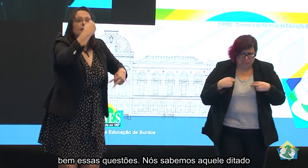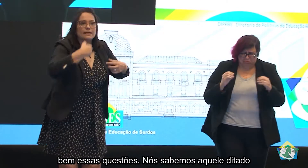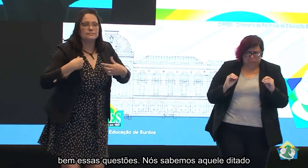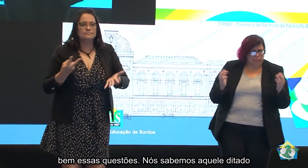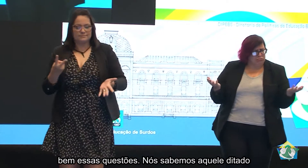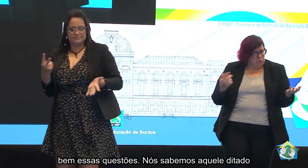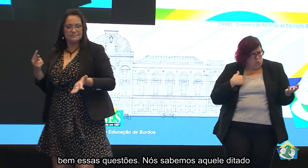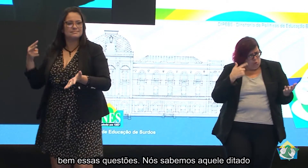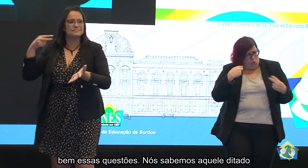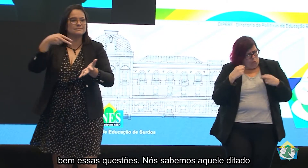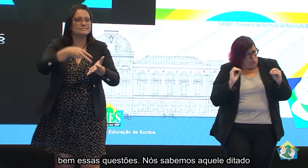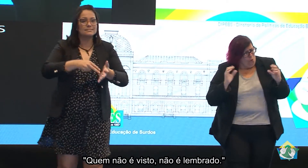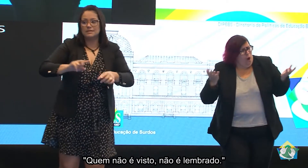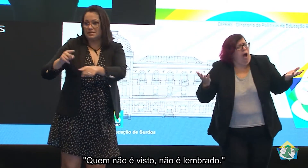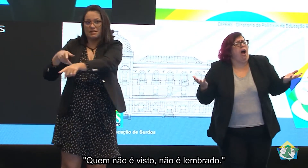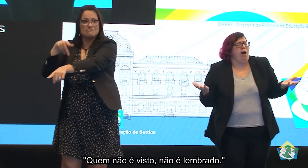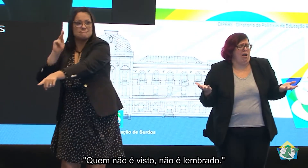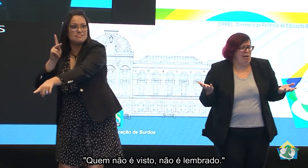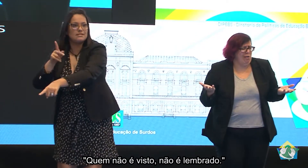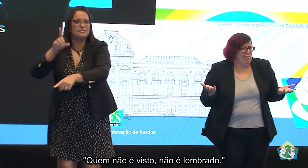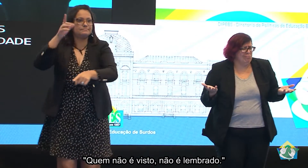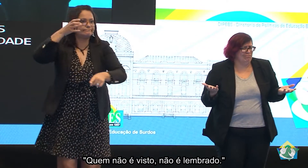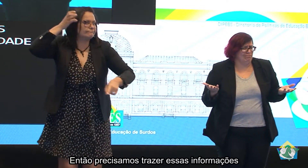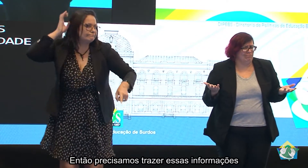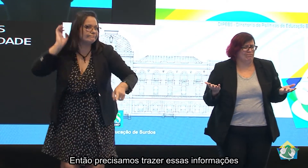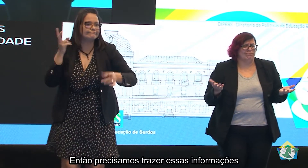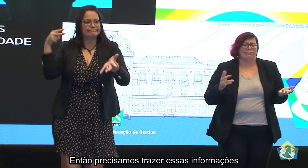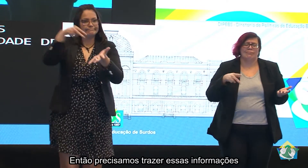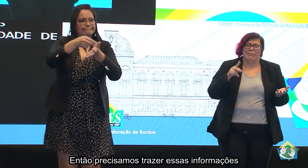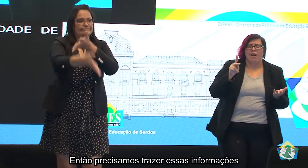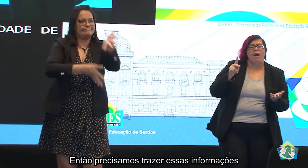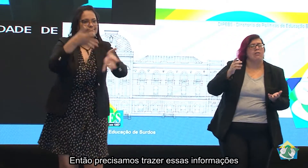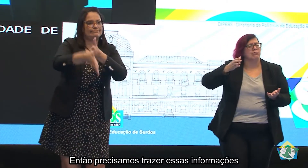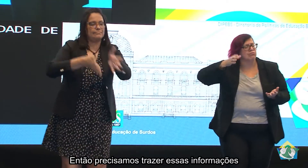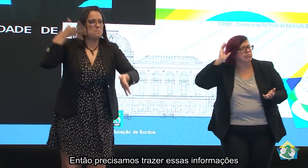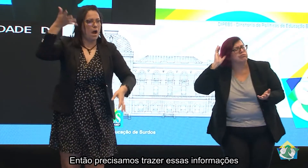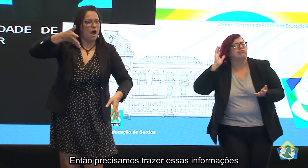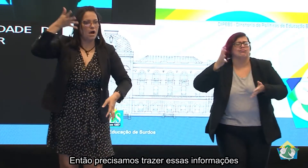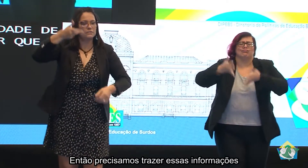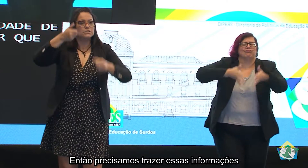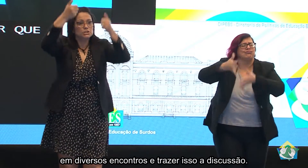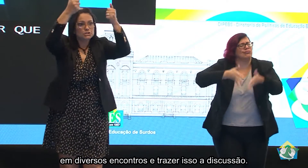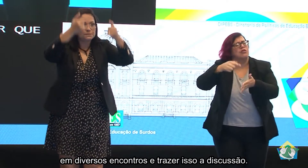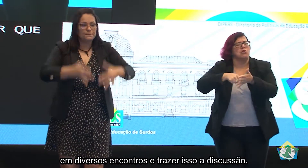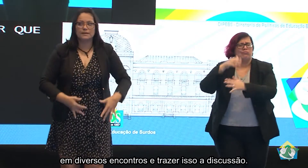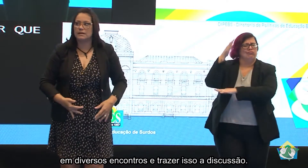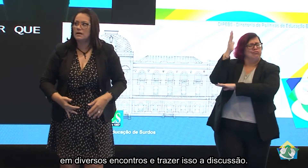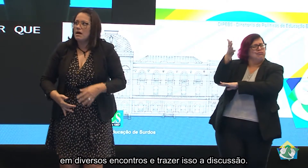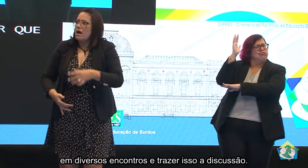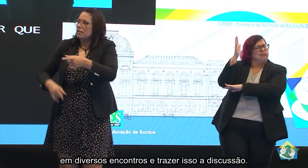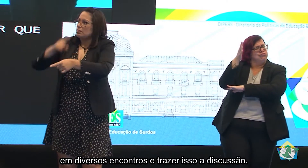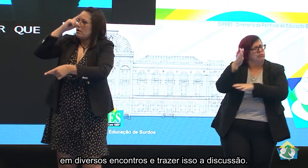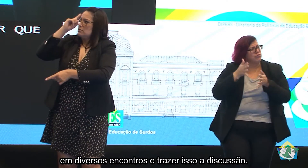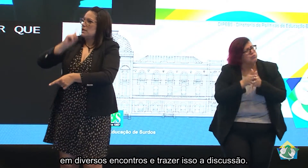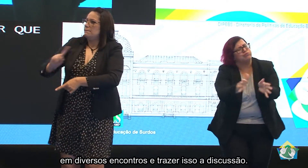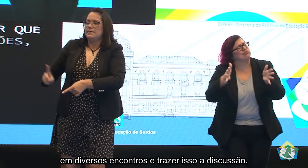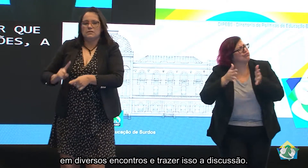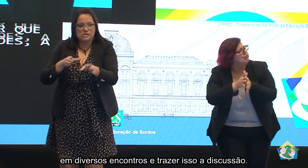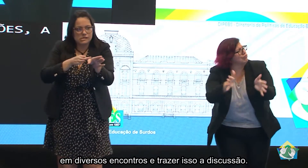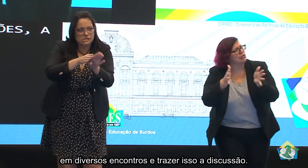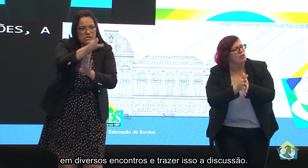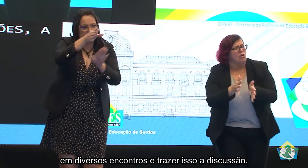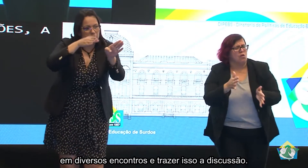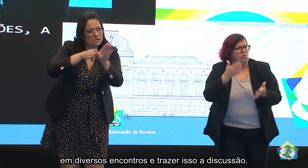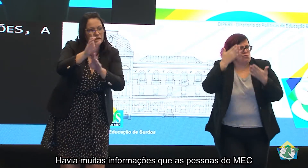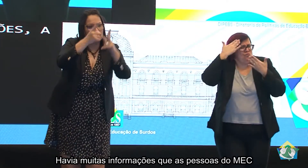sabe, né, aquele ditado, quem não é visto não é lembrado. Então a gente precisa trazer essas informações em diversos encontros e